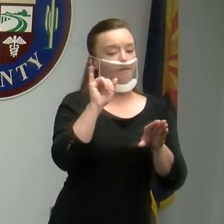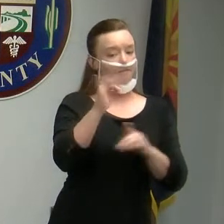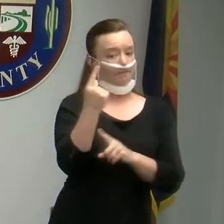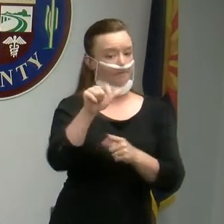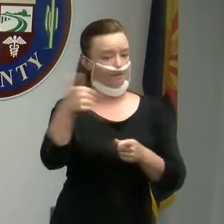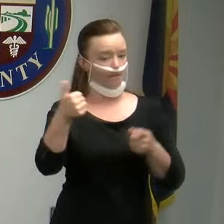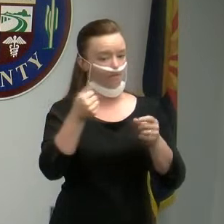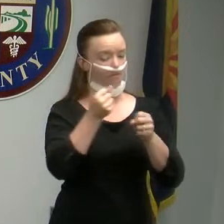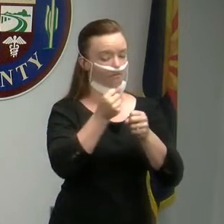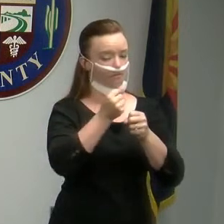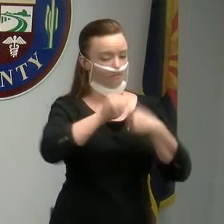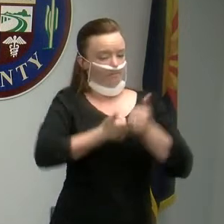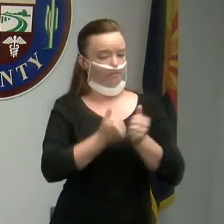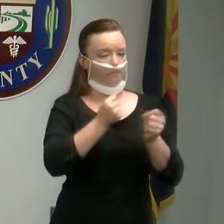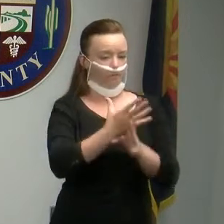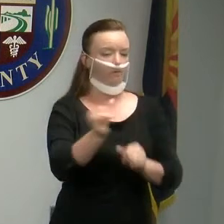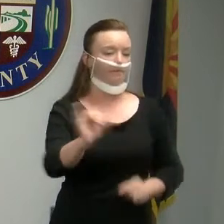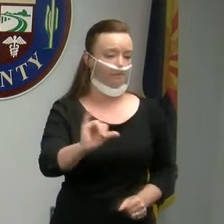as well.